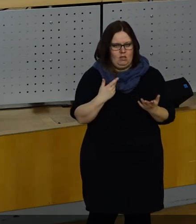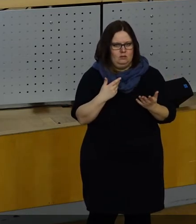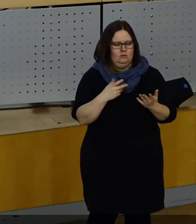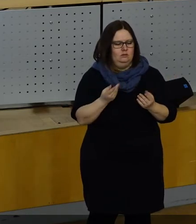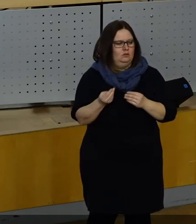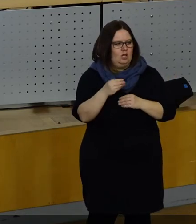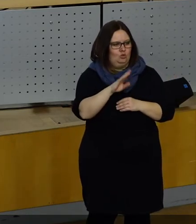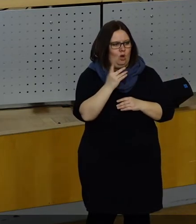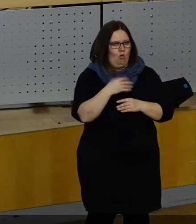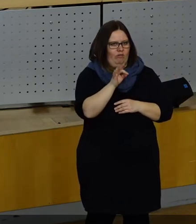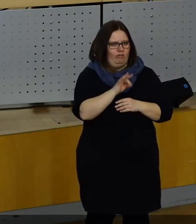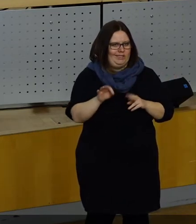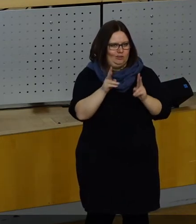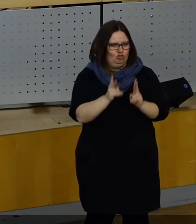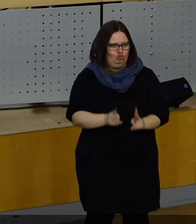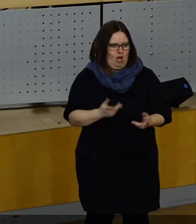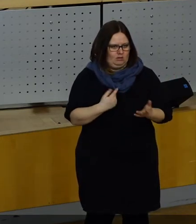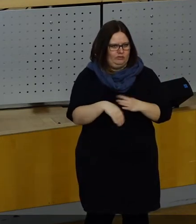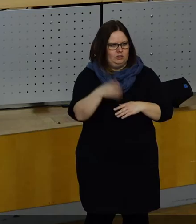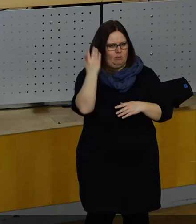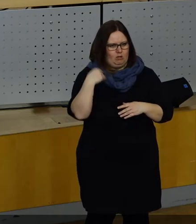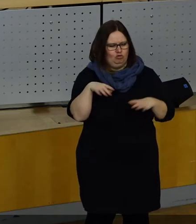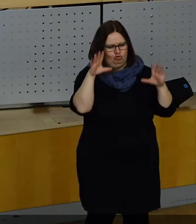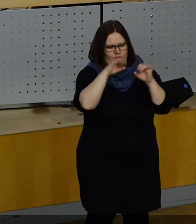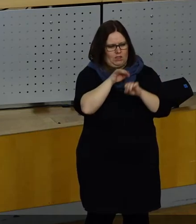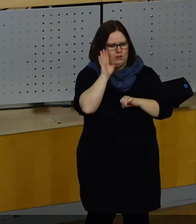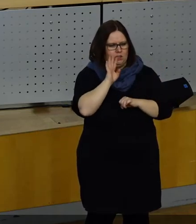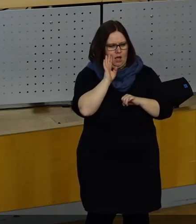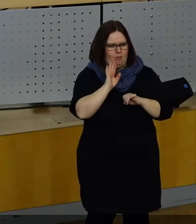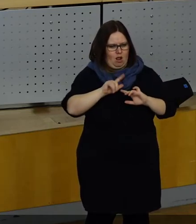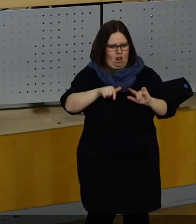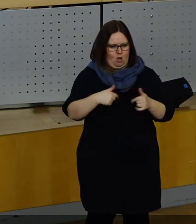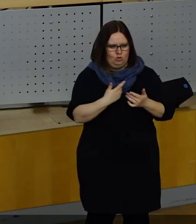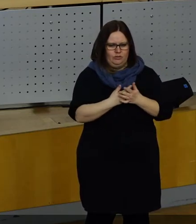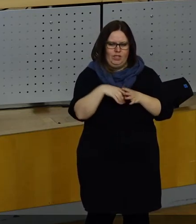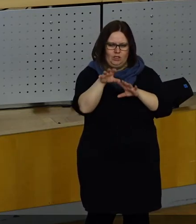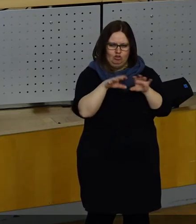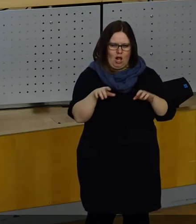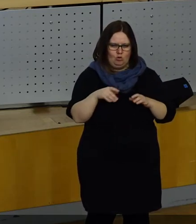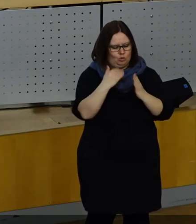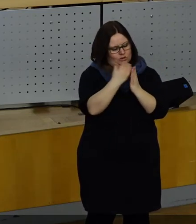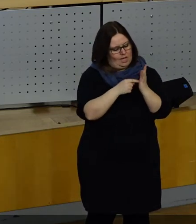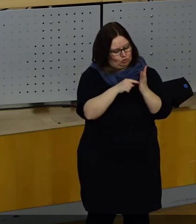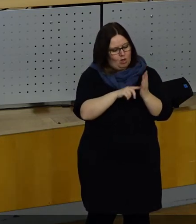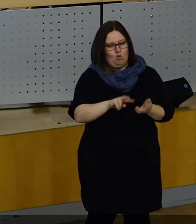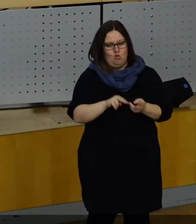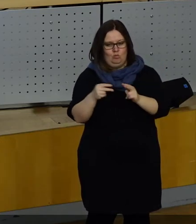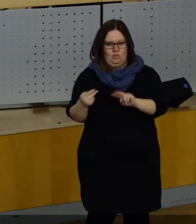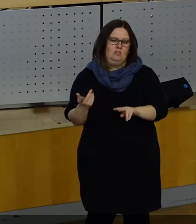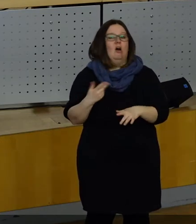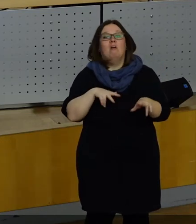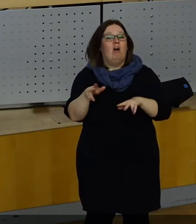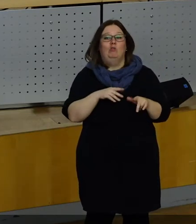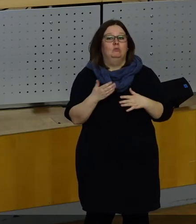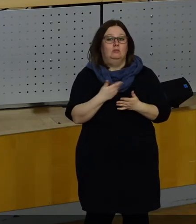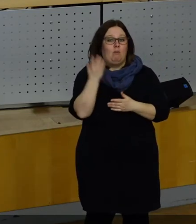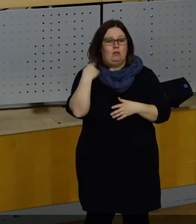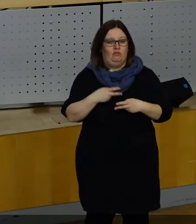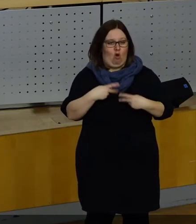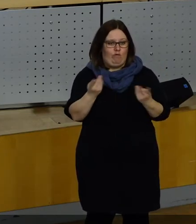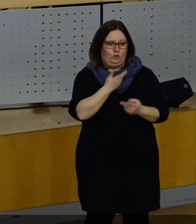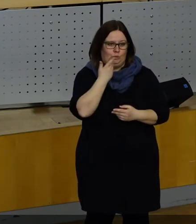in Friedrichstadt die schon unter Schwarz-Gelb damals beschlossene Gestaltungssatzung mal wirksam geworden ist, die nämlich von der Verwaltung niemals veröffentlicht worden ist,